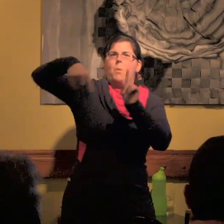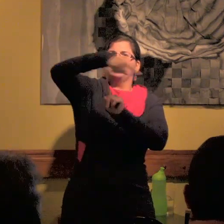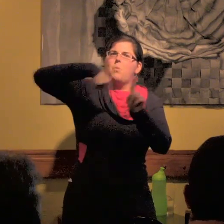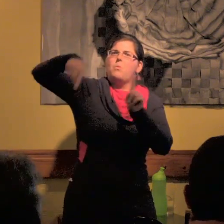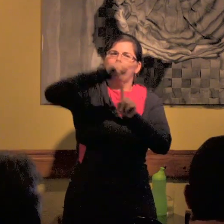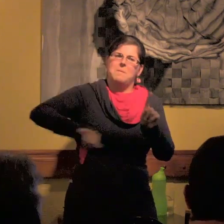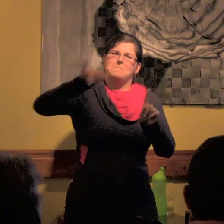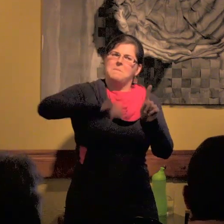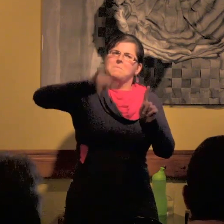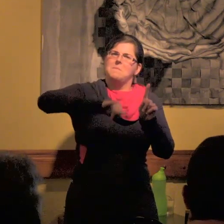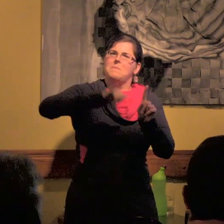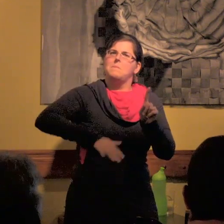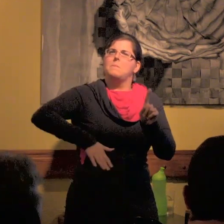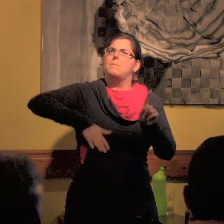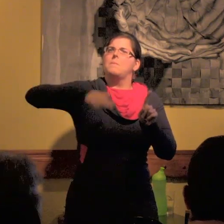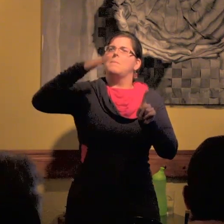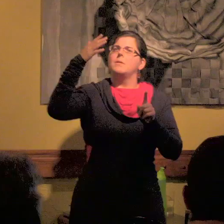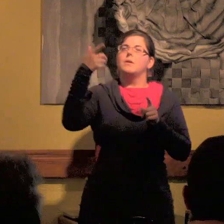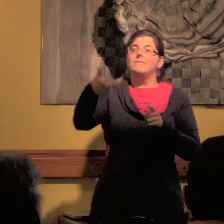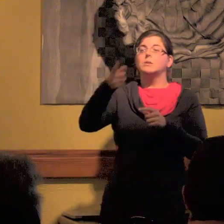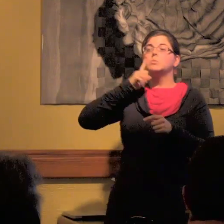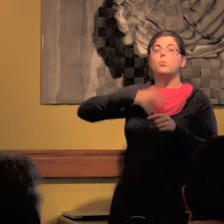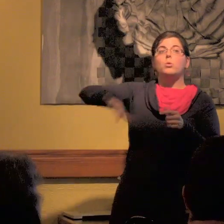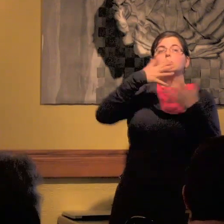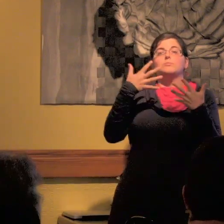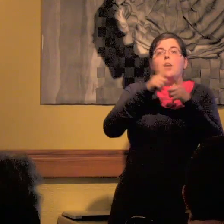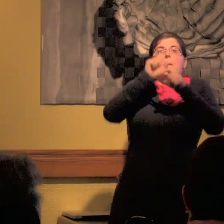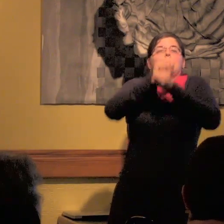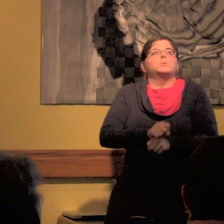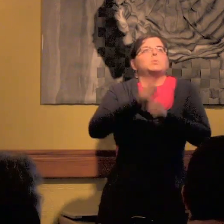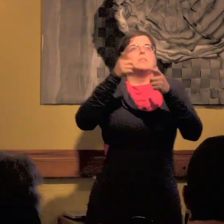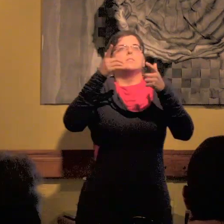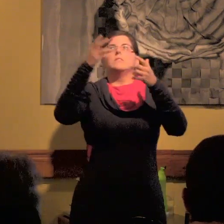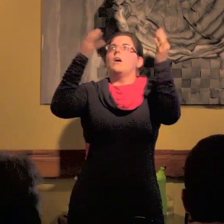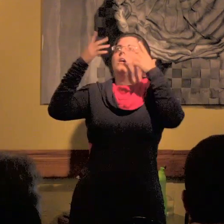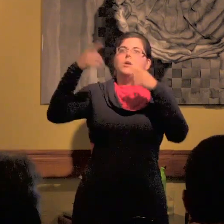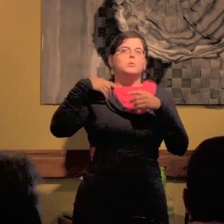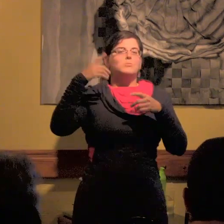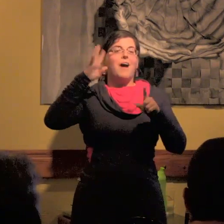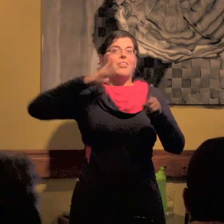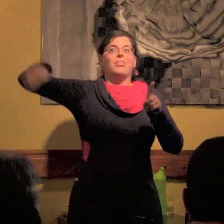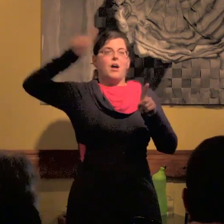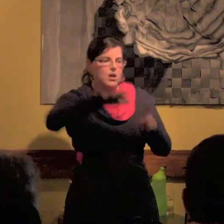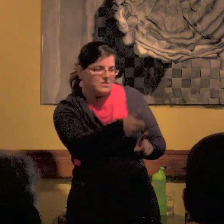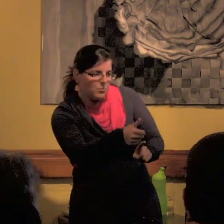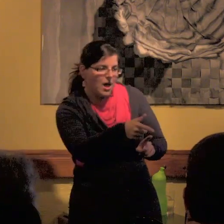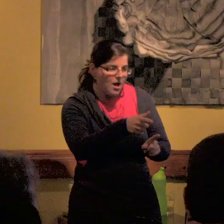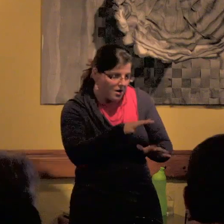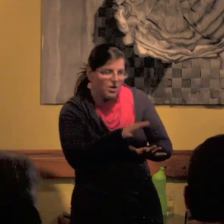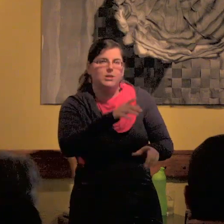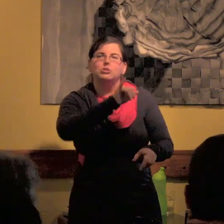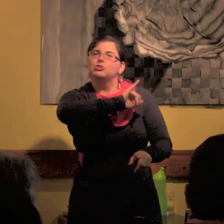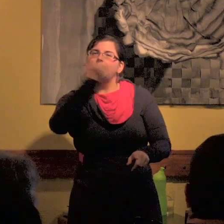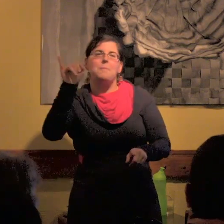Donc tout cet enseignement-là, cette sphère-là dans laquelle ils baignent pendant toute leur enfance a des conséquences. Il y a des habitudes qui sont prises à